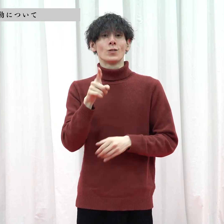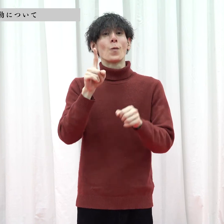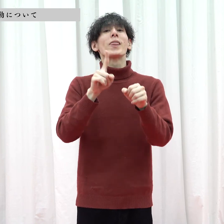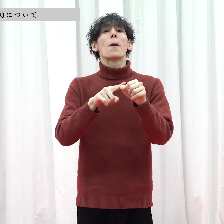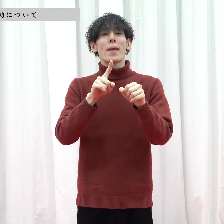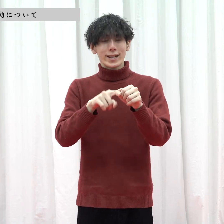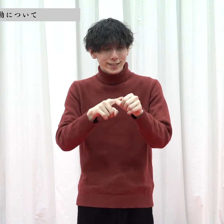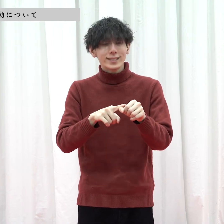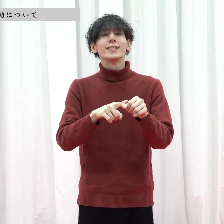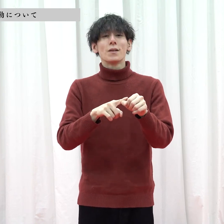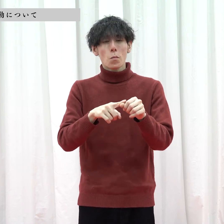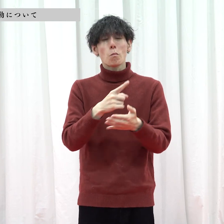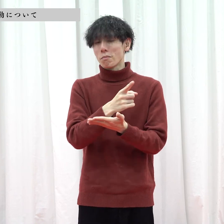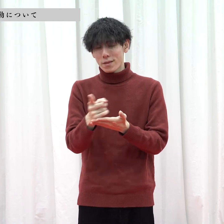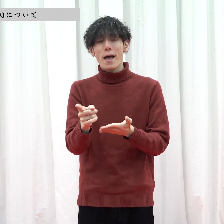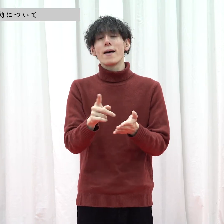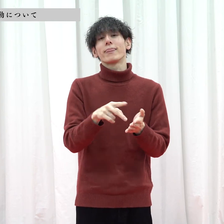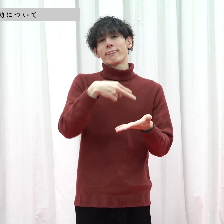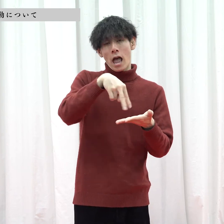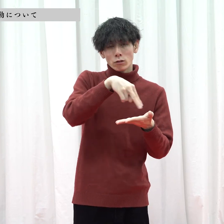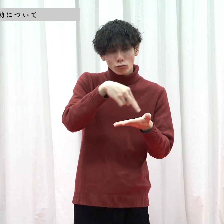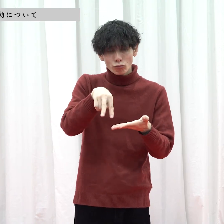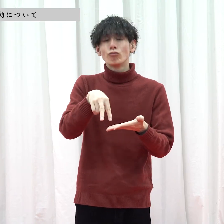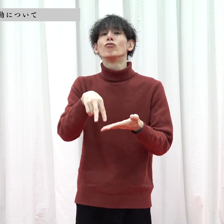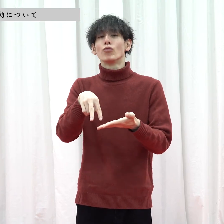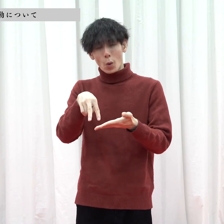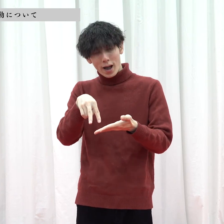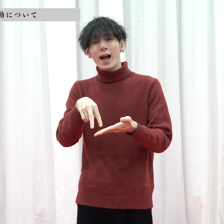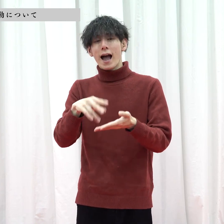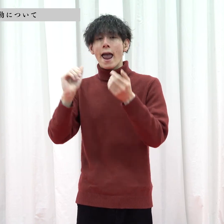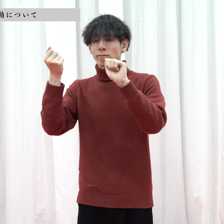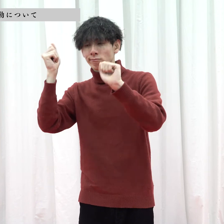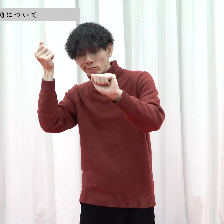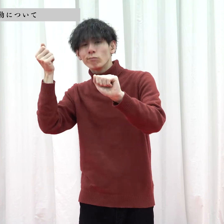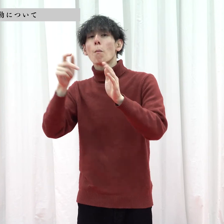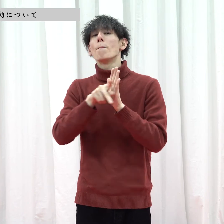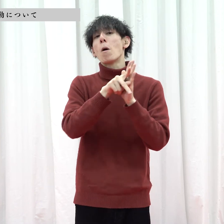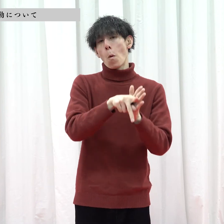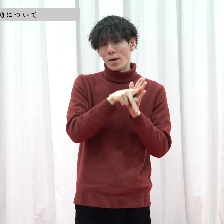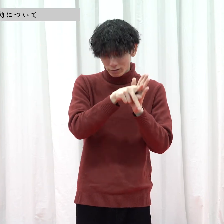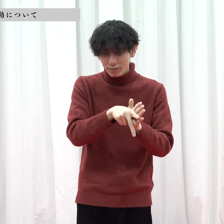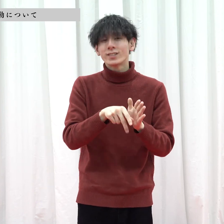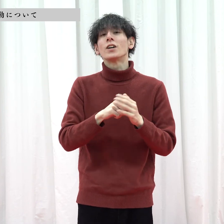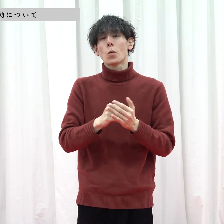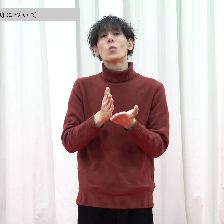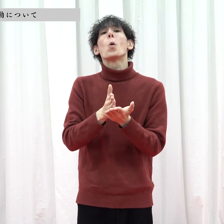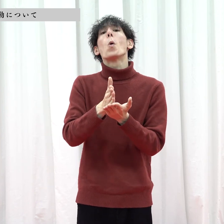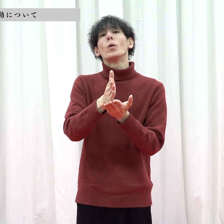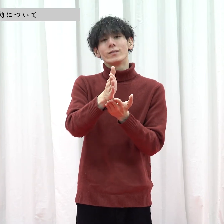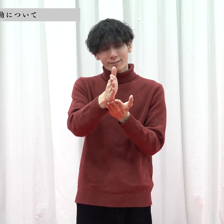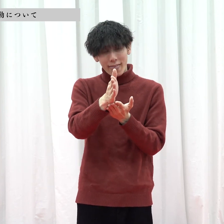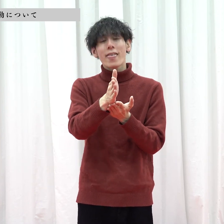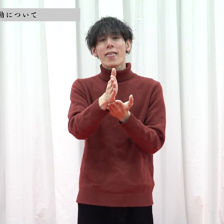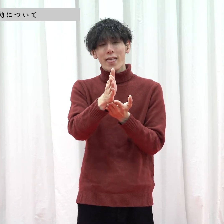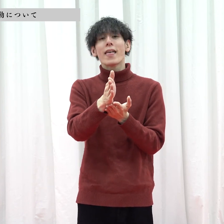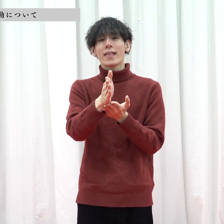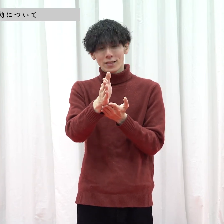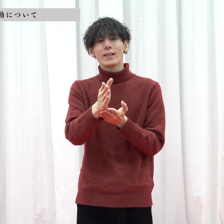かなと思っています。そのためにダンスだったり演劇だったりというようなパフォーマンスを通して